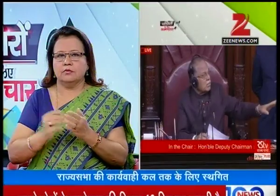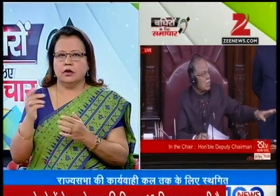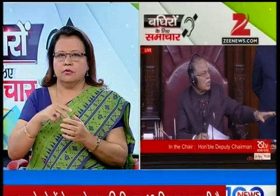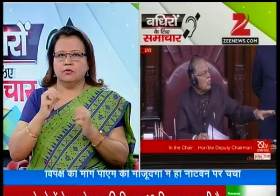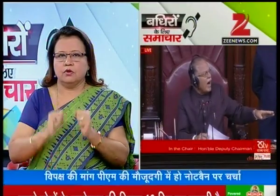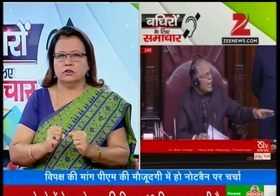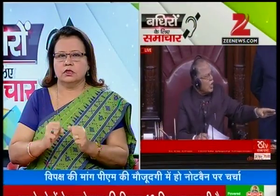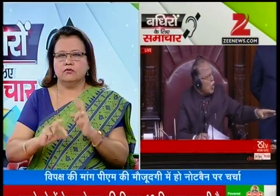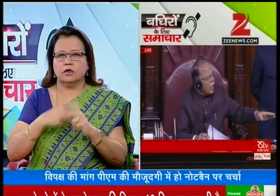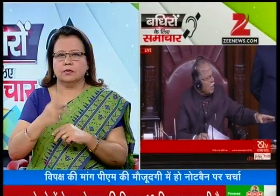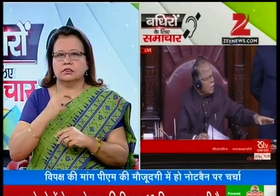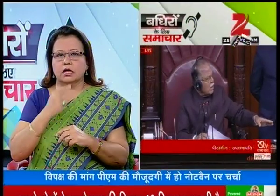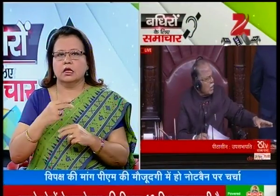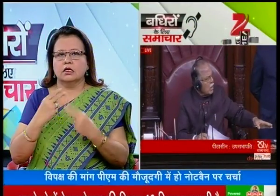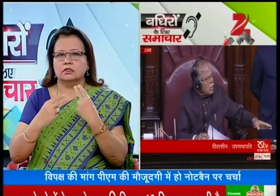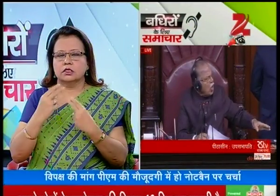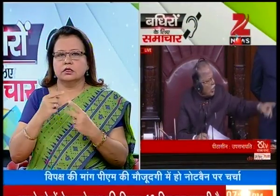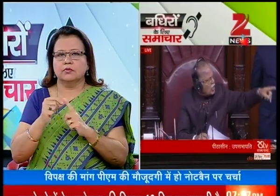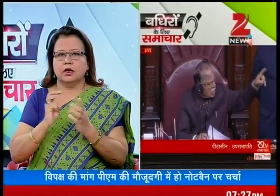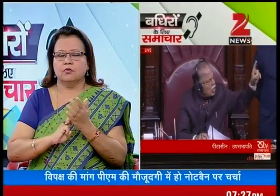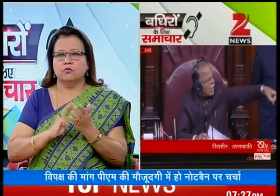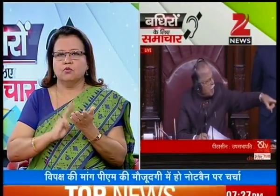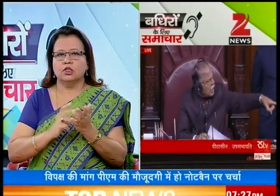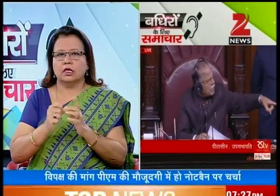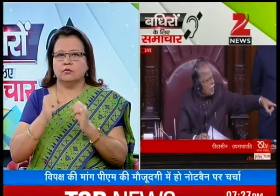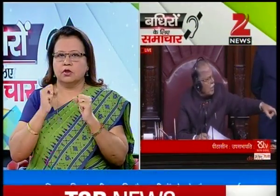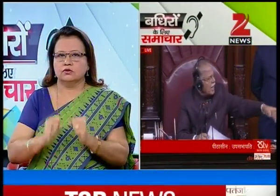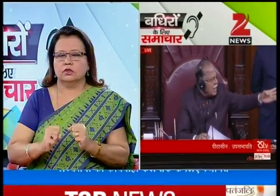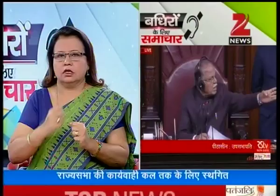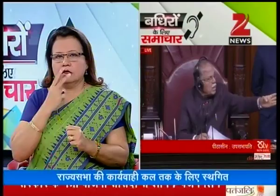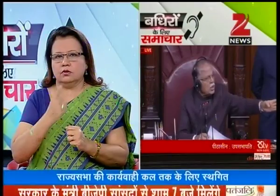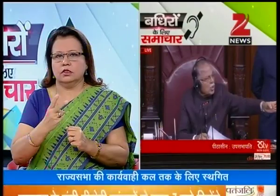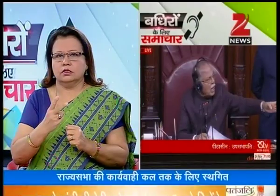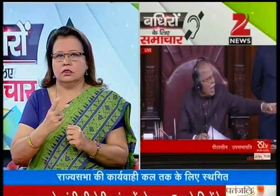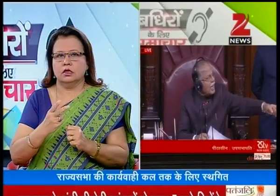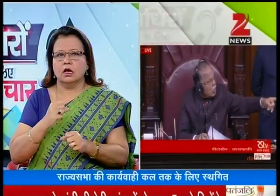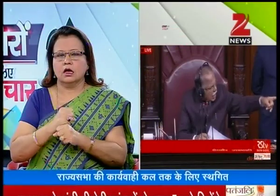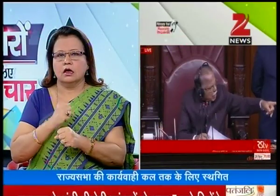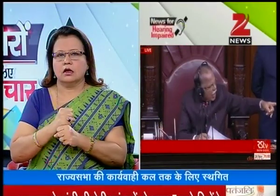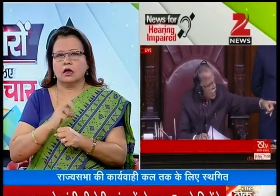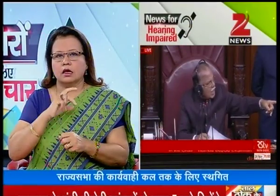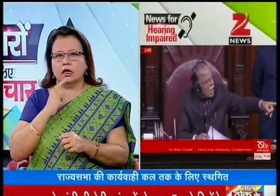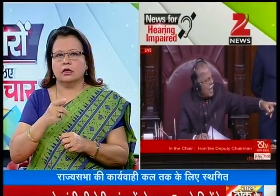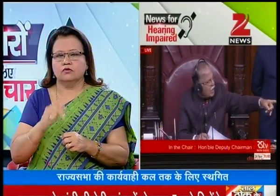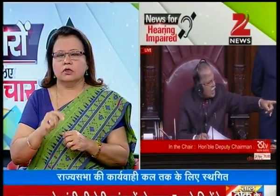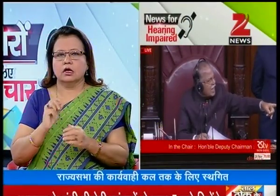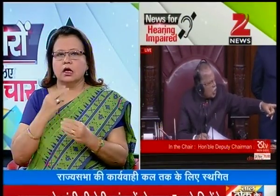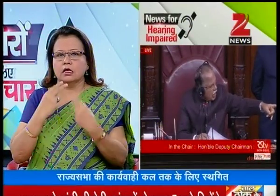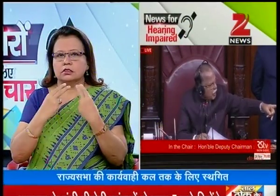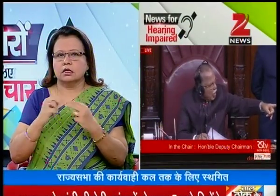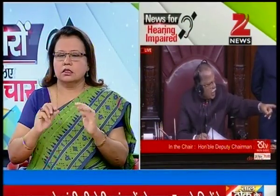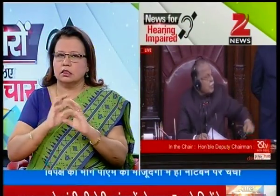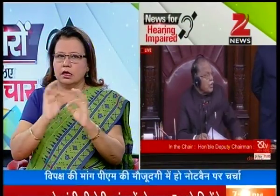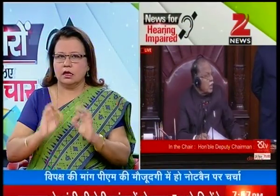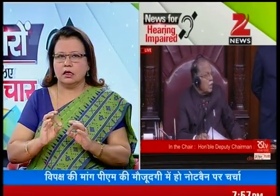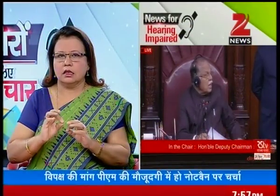मोदी भी पहुंचे विपक्ष का कहना है कि चर्चा पीएम मोदी की मौजूदगी में ही होगी सरकार का कहना है कि वह चर्चा